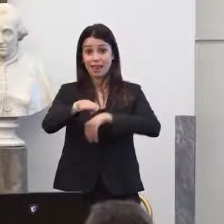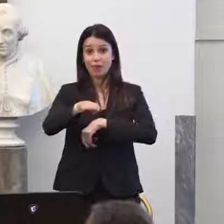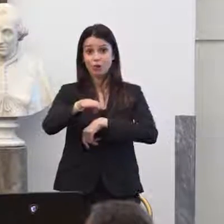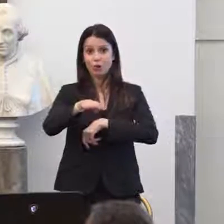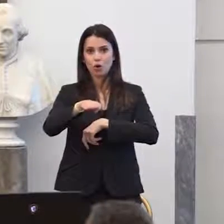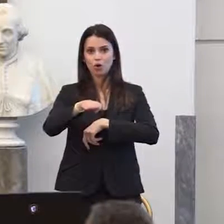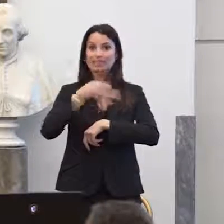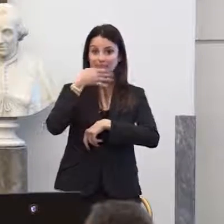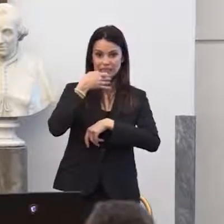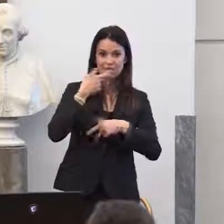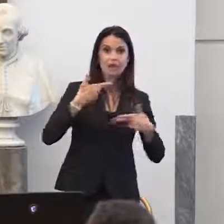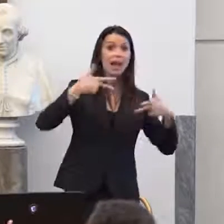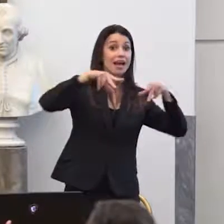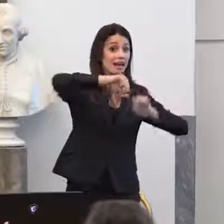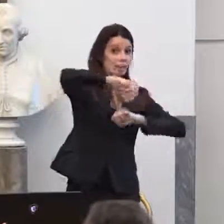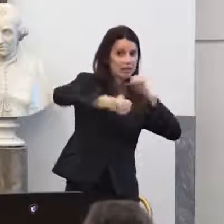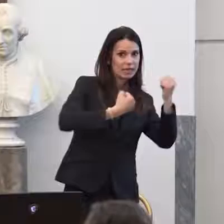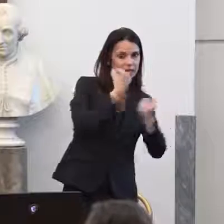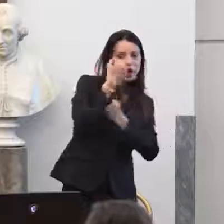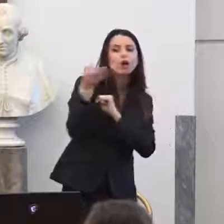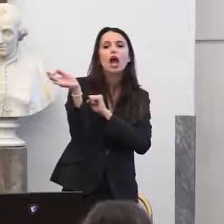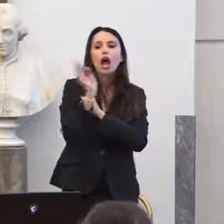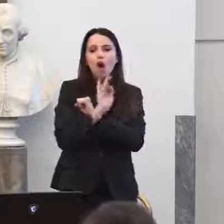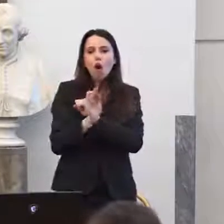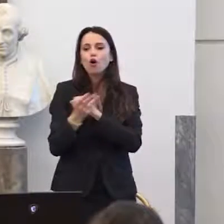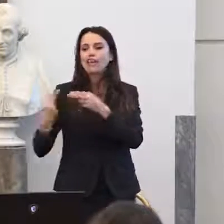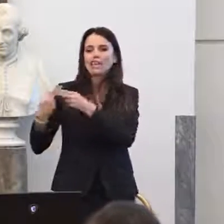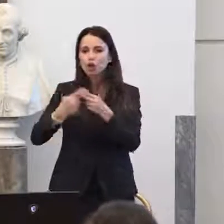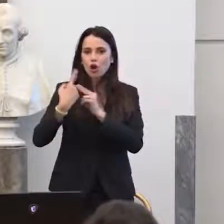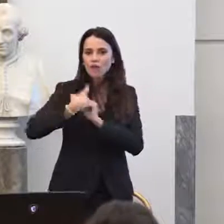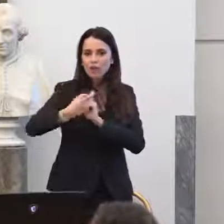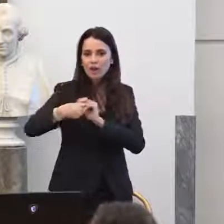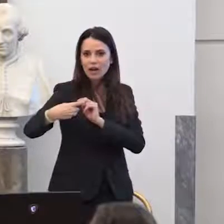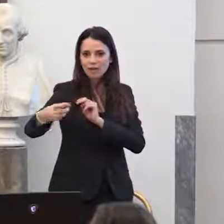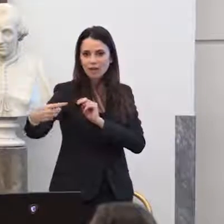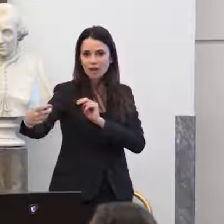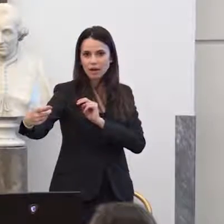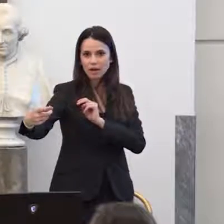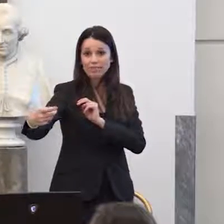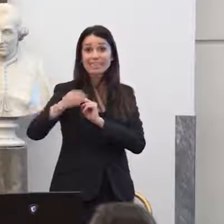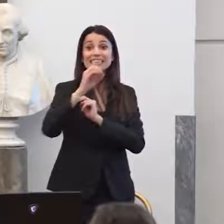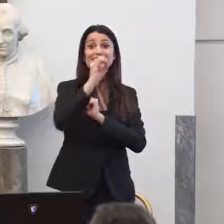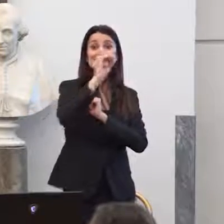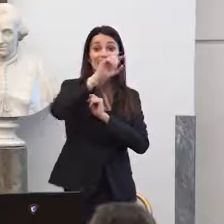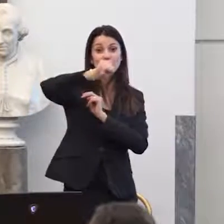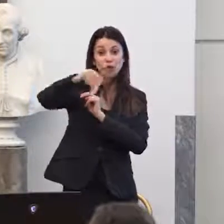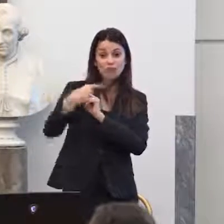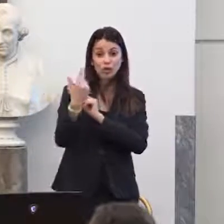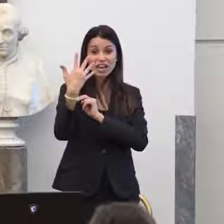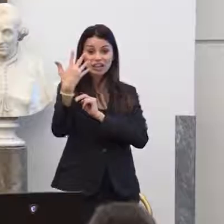riabilitazione che la lungodegenza. La lungodegenza, vedete, 0,2. Nell'ambito dello 0,5 per